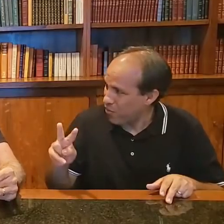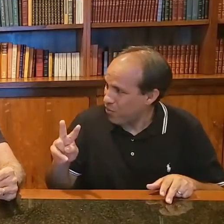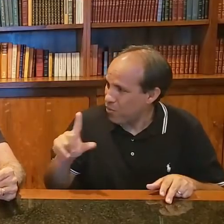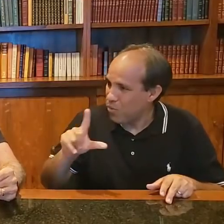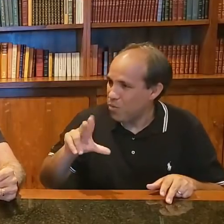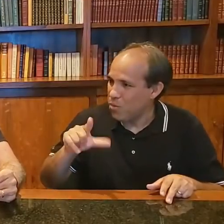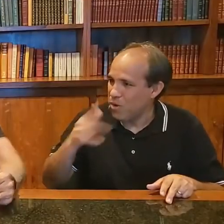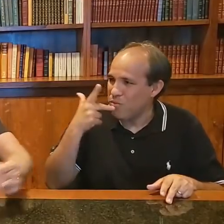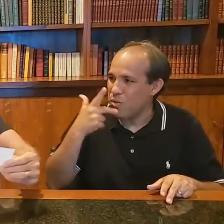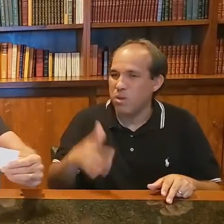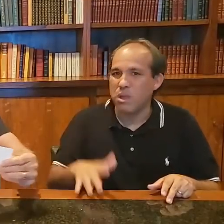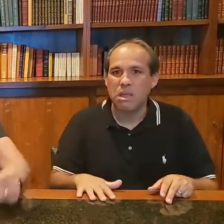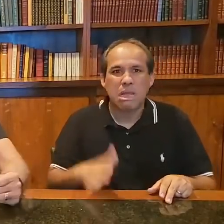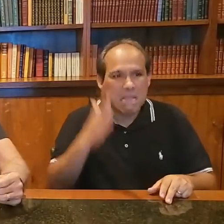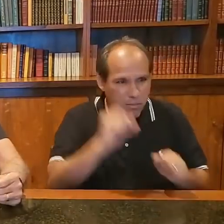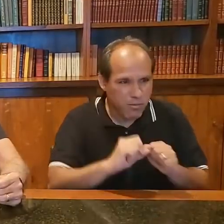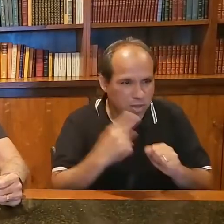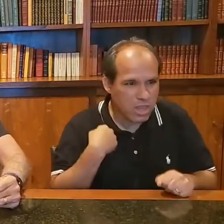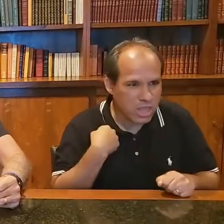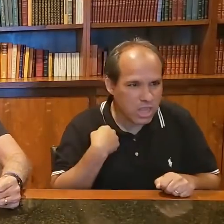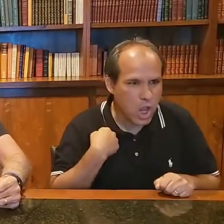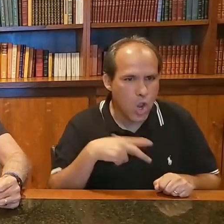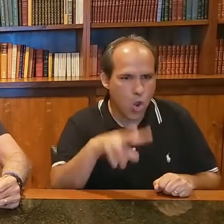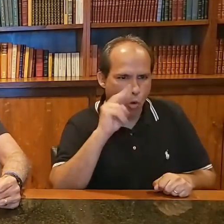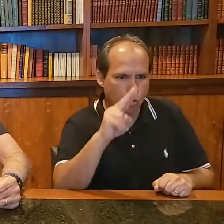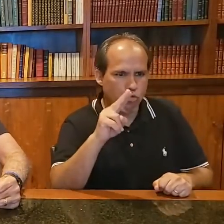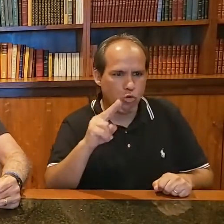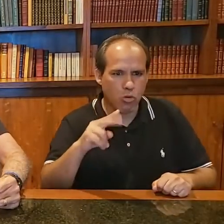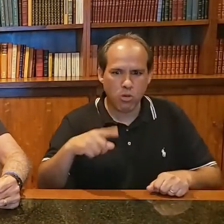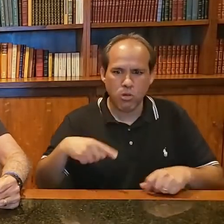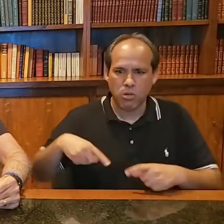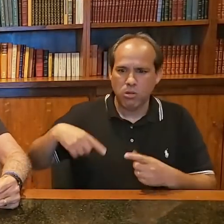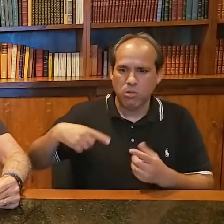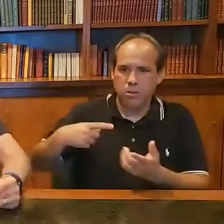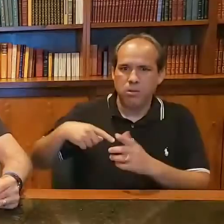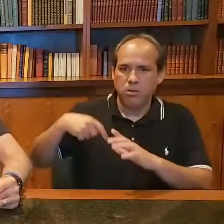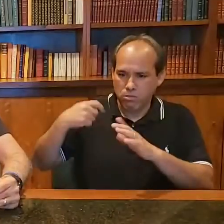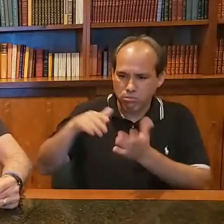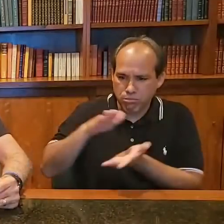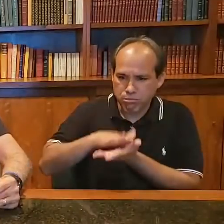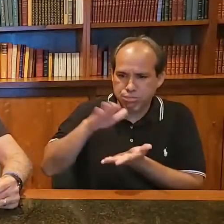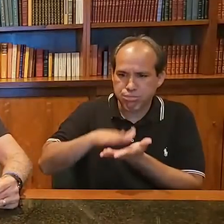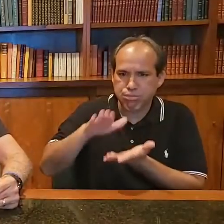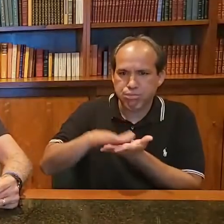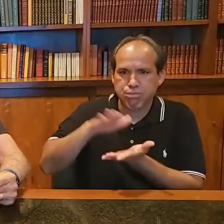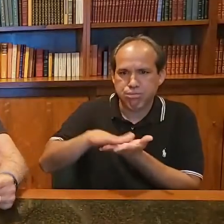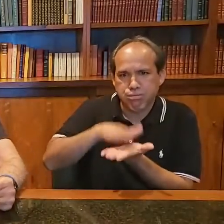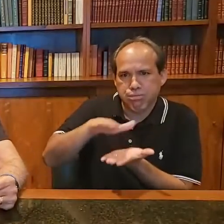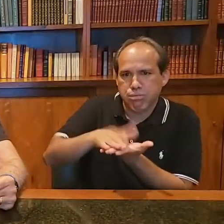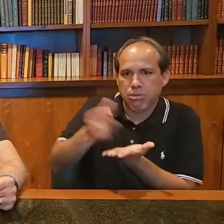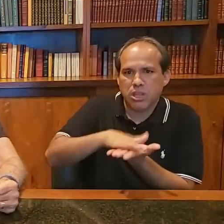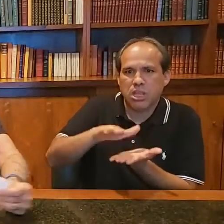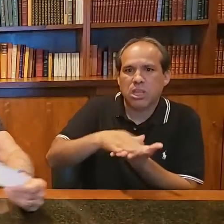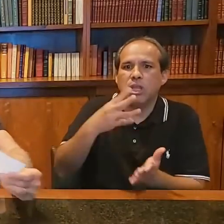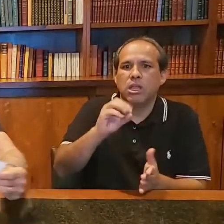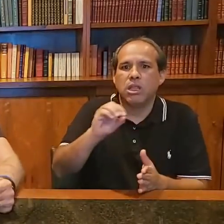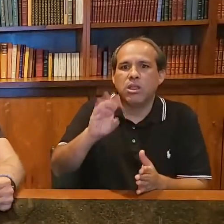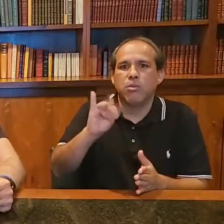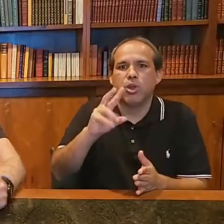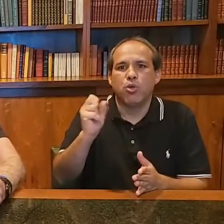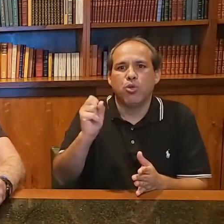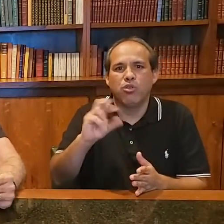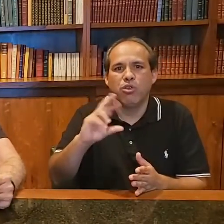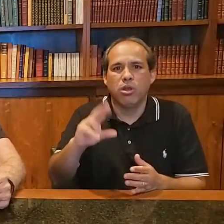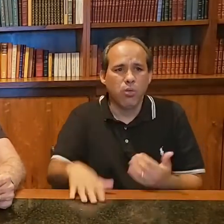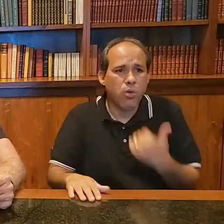A questão da pandemia? Sabe o que eu fazia? Eu pegava a maquininha e rodava 300 bilhões de reais. E qual a consequência